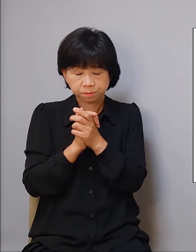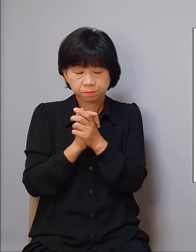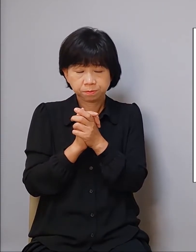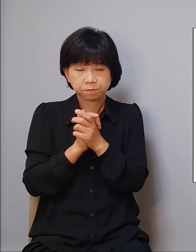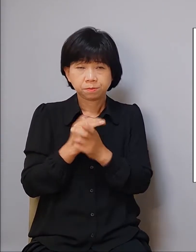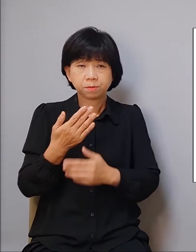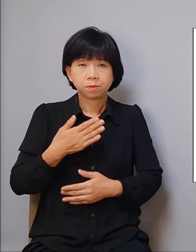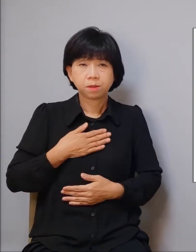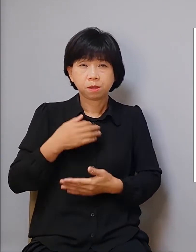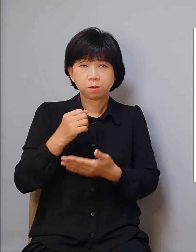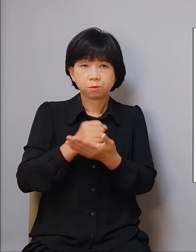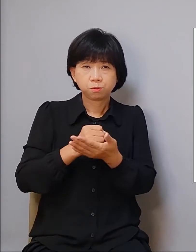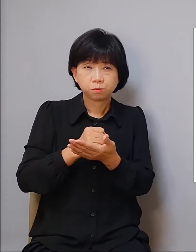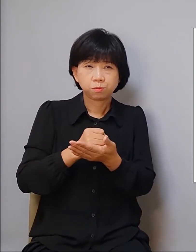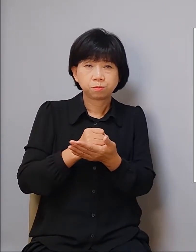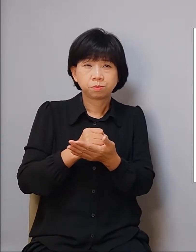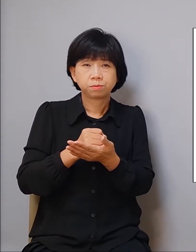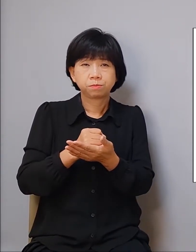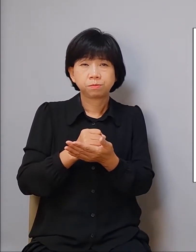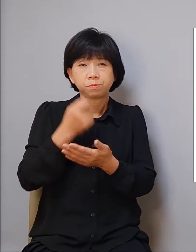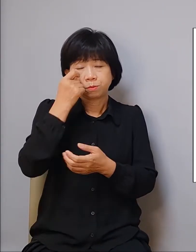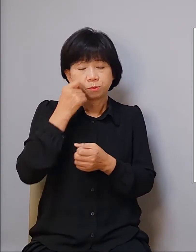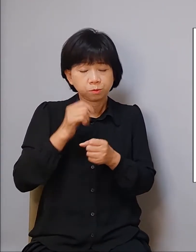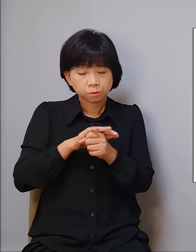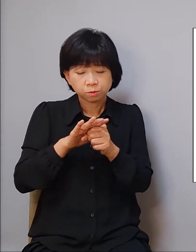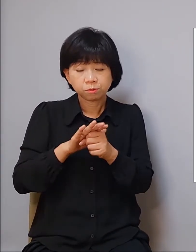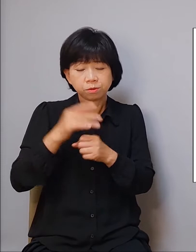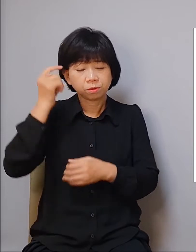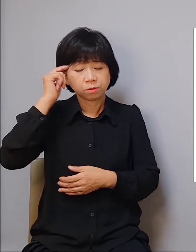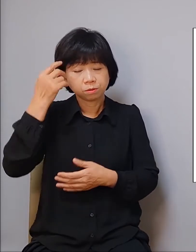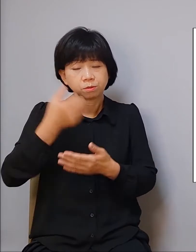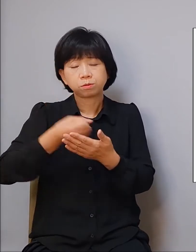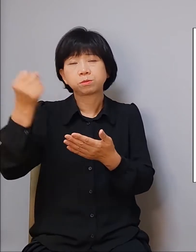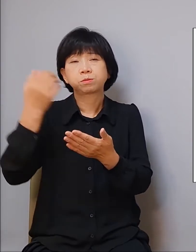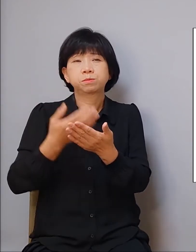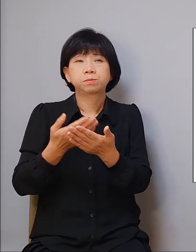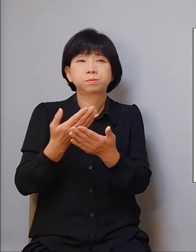나를 긍휼히 여겨 주시옵소서.